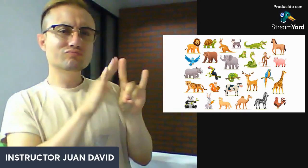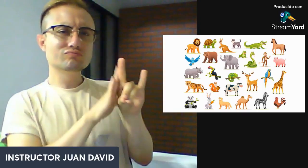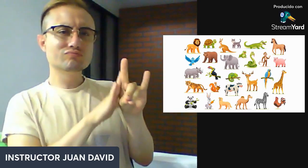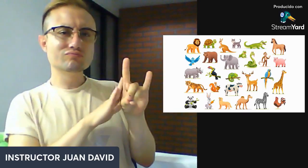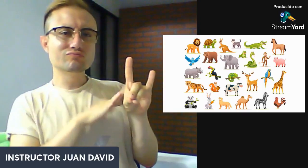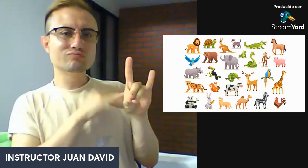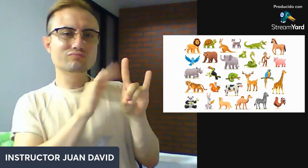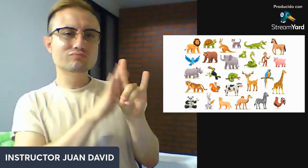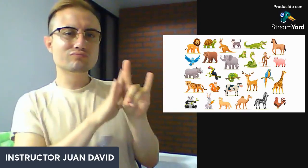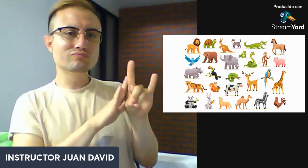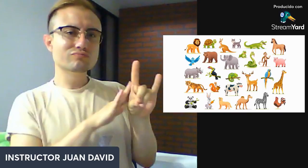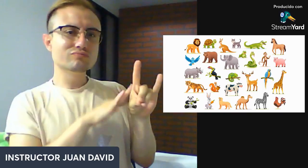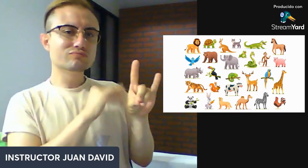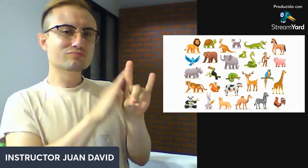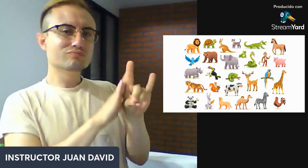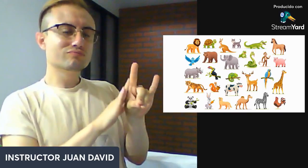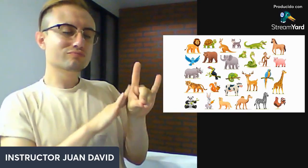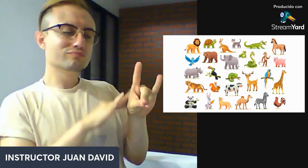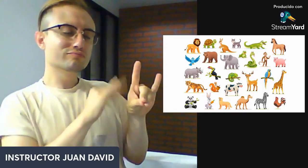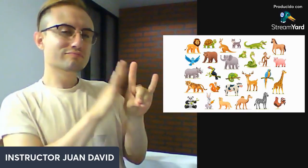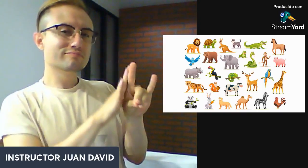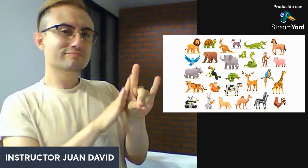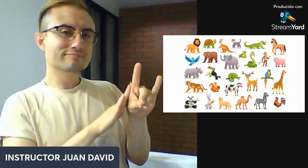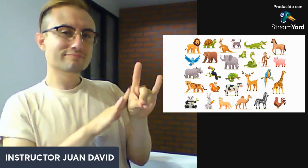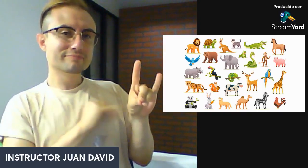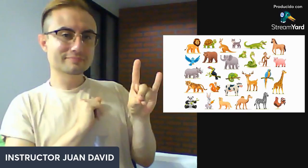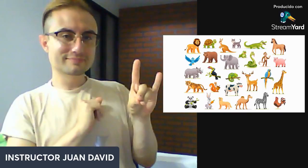Entonces, vamos con animales domésticos.